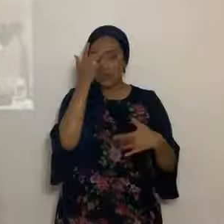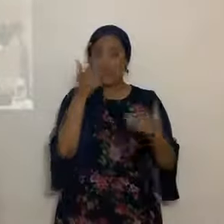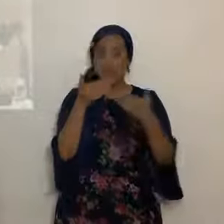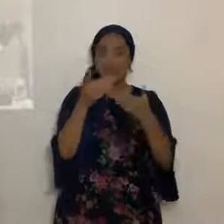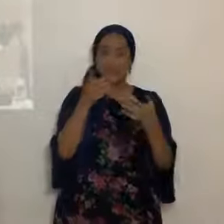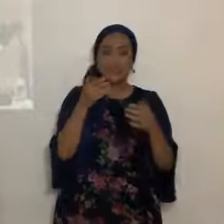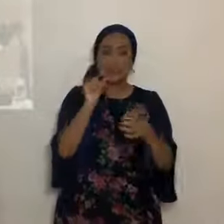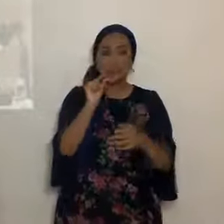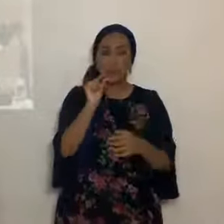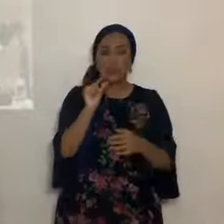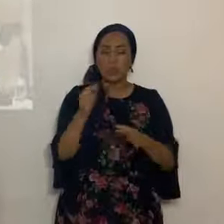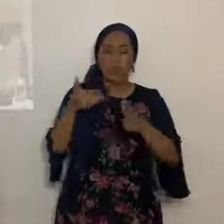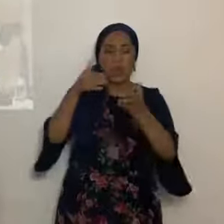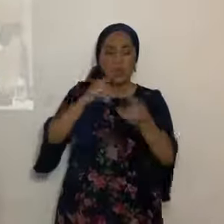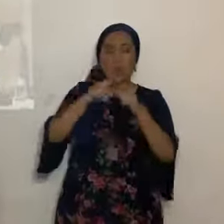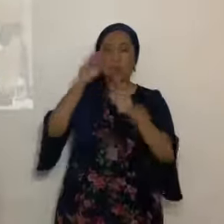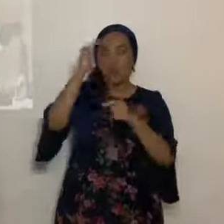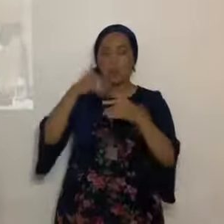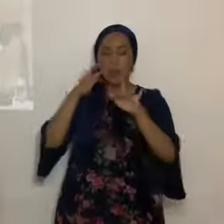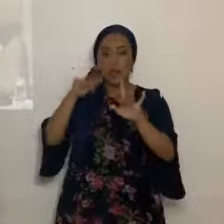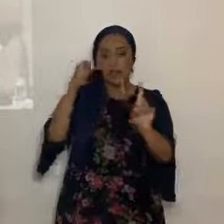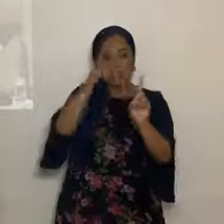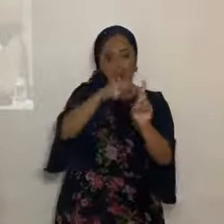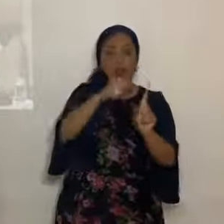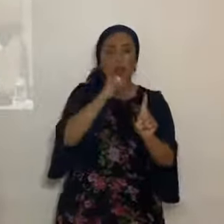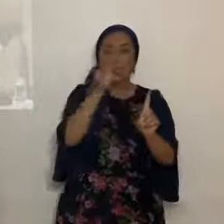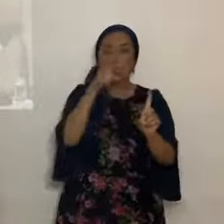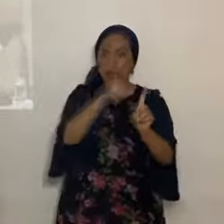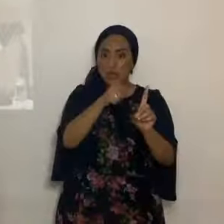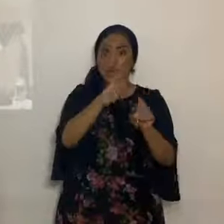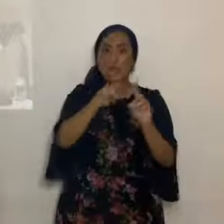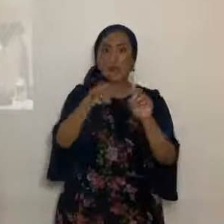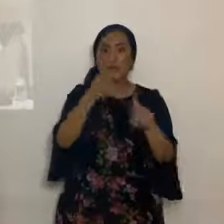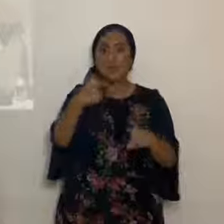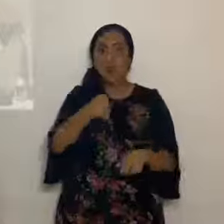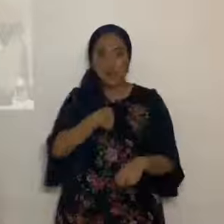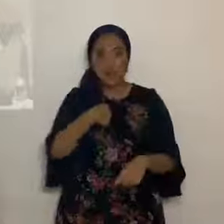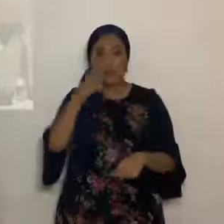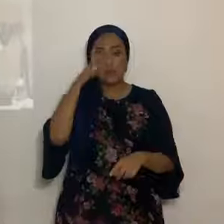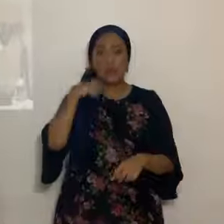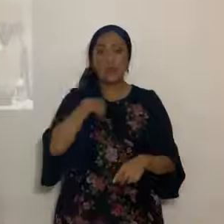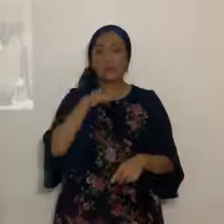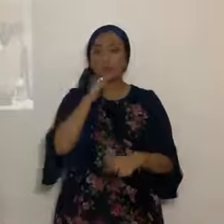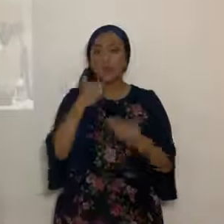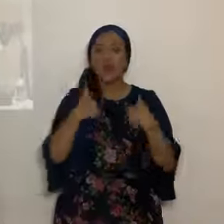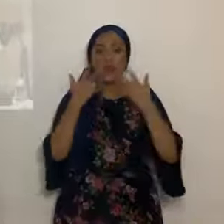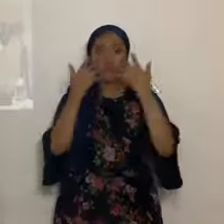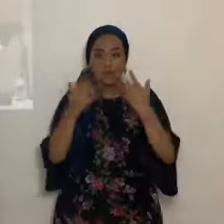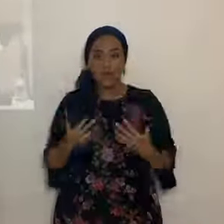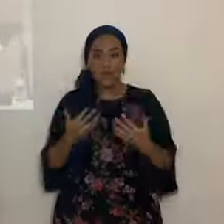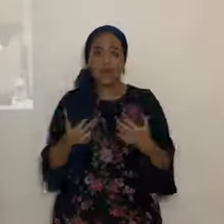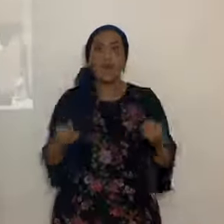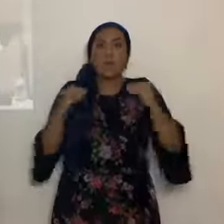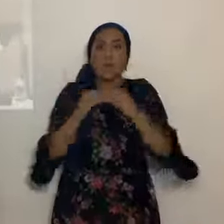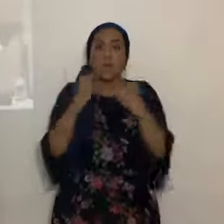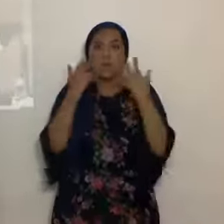morir, pero Yahweh tuvo misericordia de él, y no solamente de él, sino también de mí, para que yo no tuviese tristeza sobre